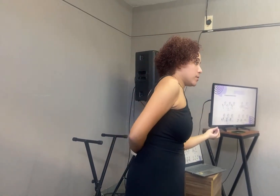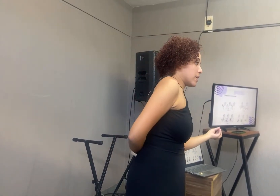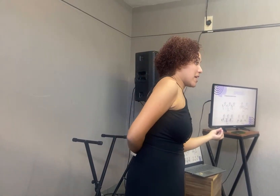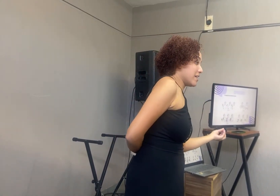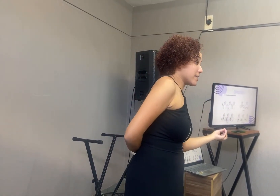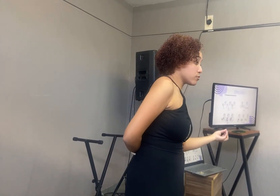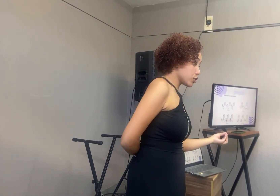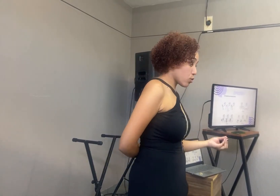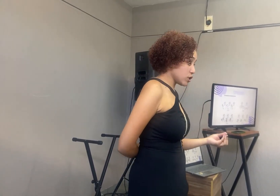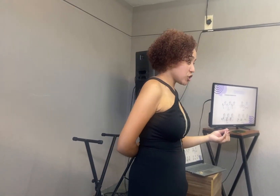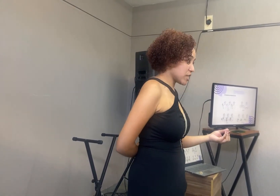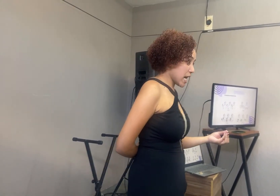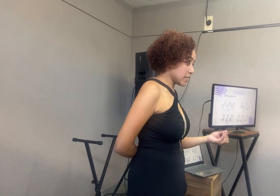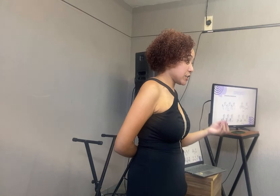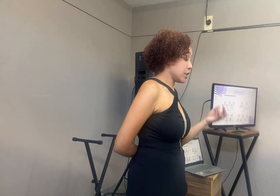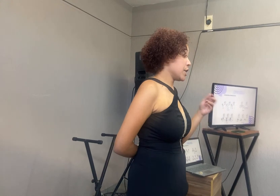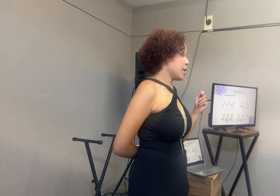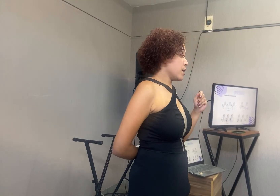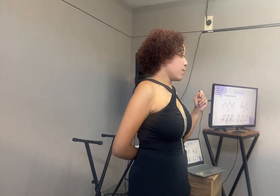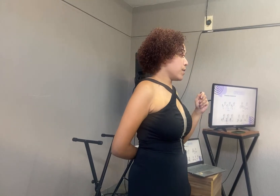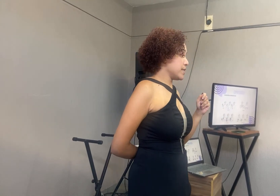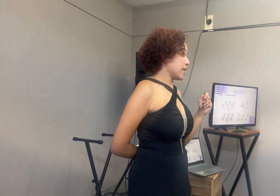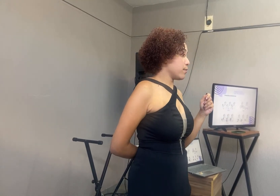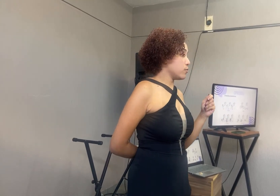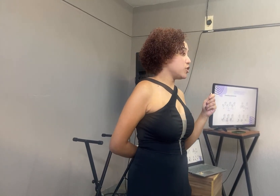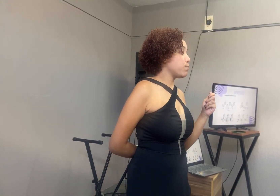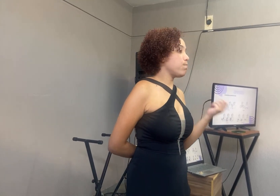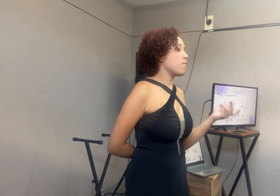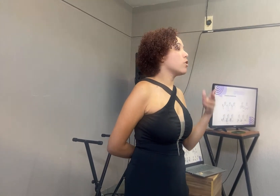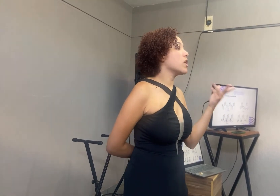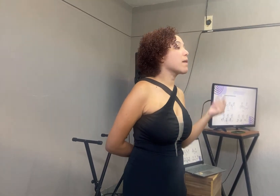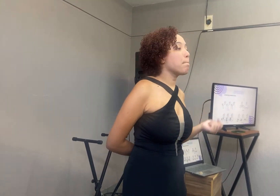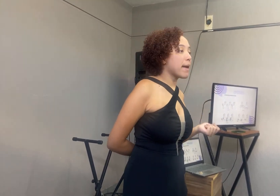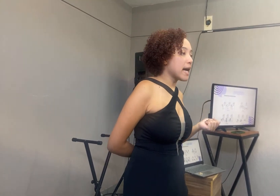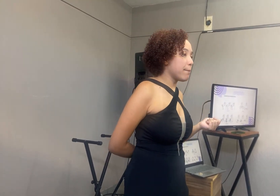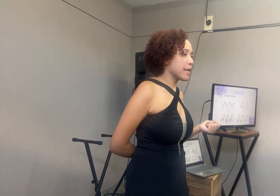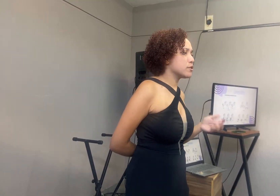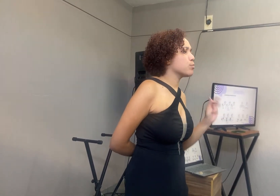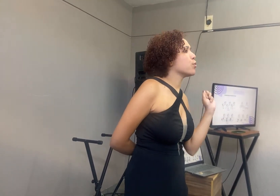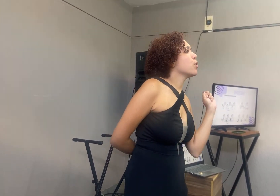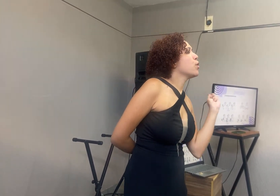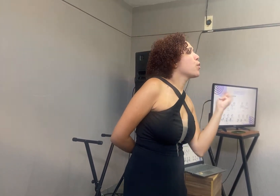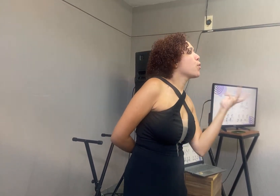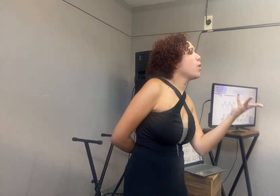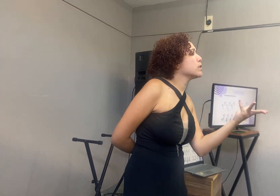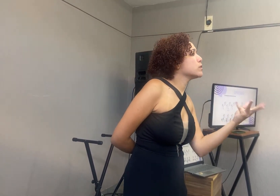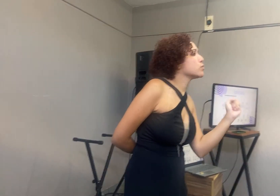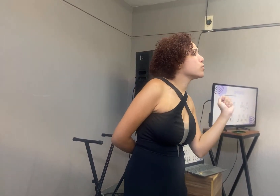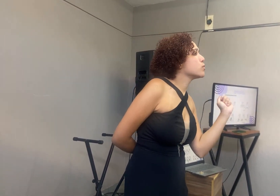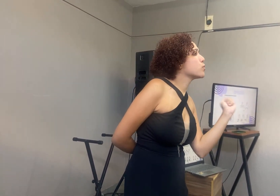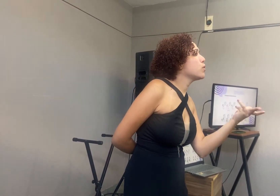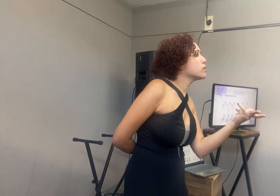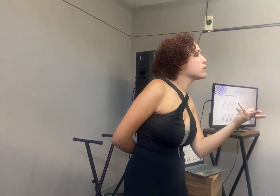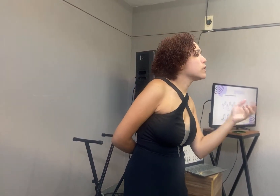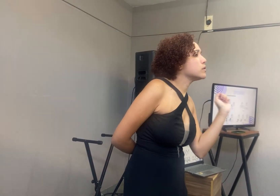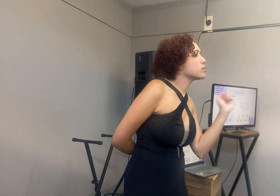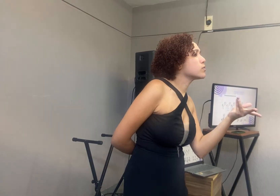da relação de quantidade, por exemplo, de quando é pagamento. Quanto? Quanto é isso?